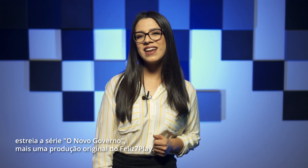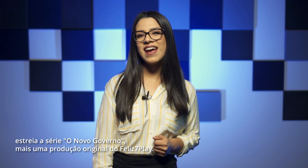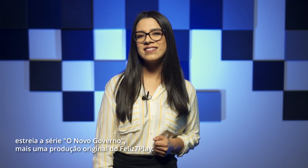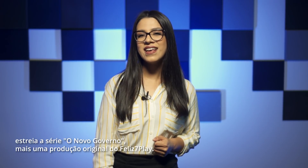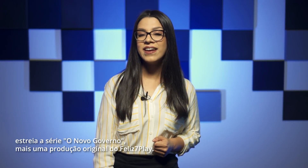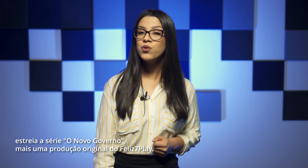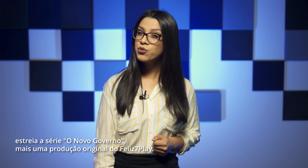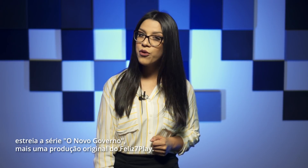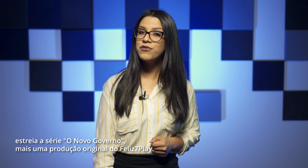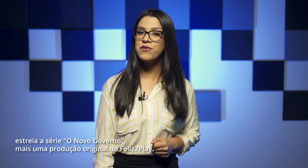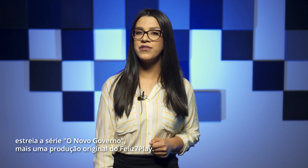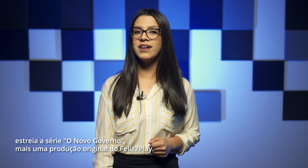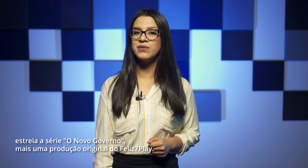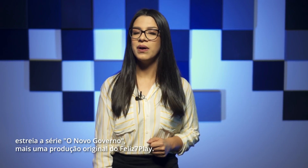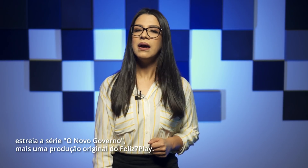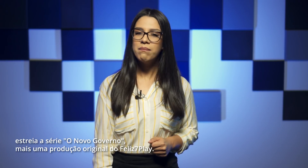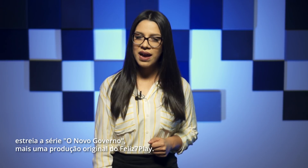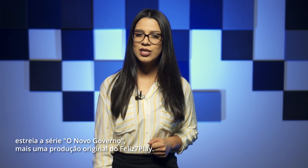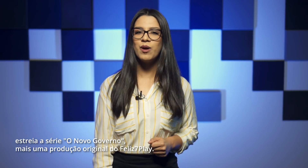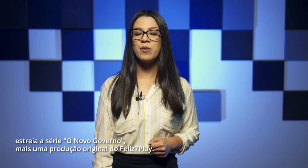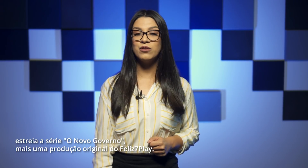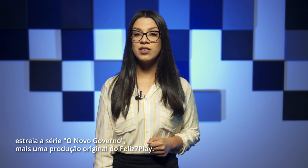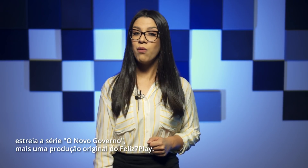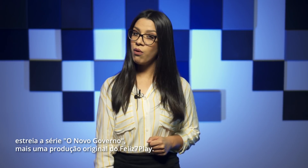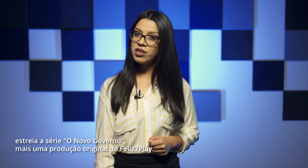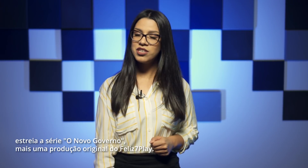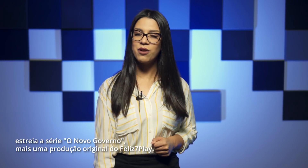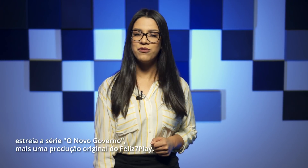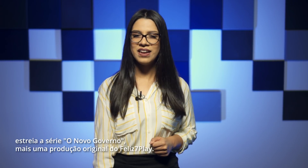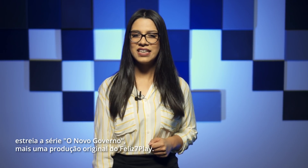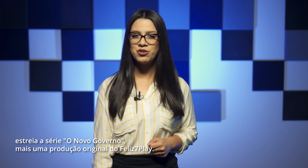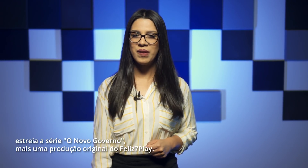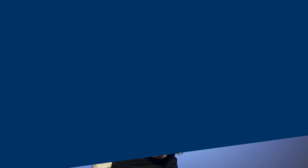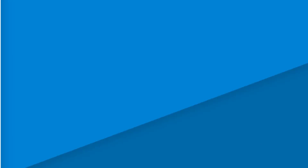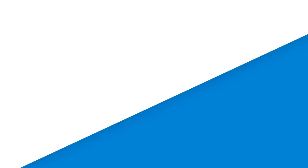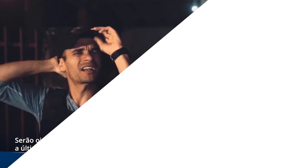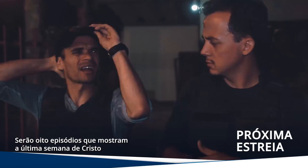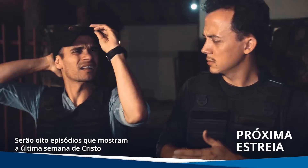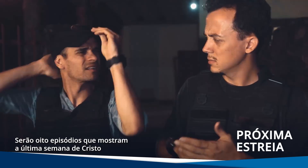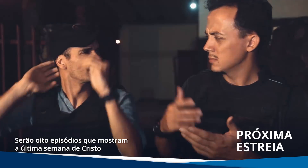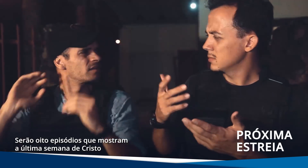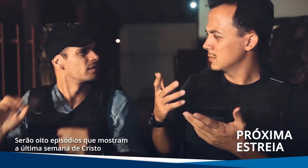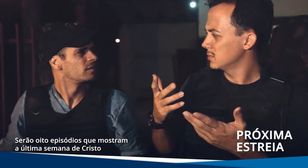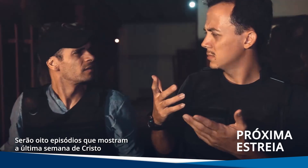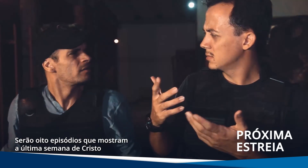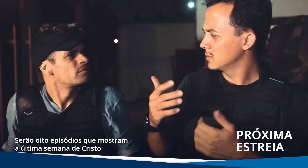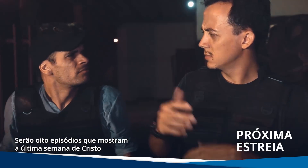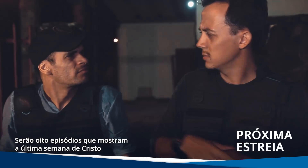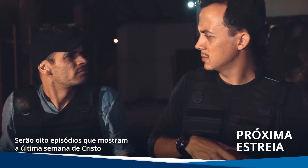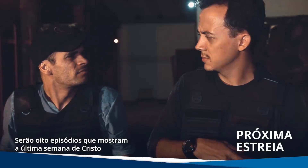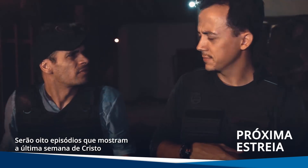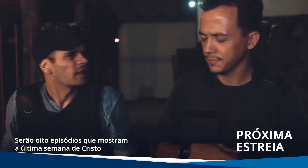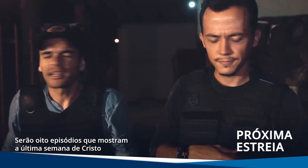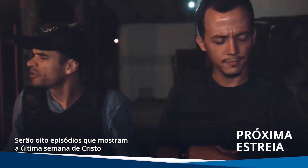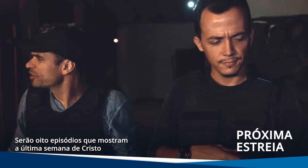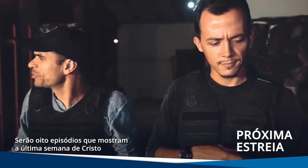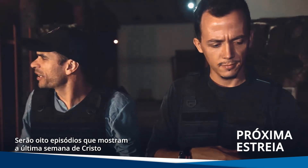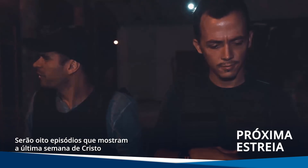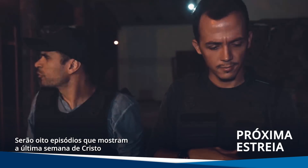estreia a série O Novo Governo, mais uma produção original do Felicet Play. Serão oito episódios que mostram a última semana de